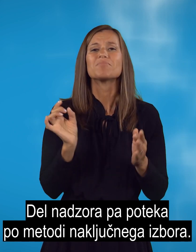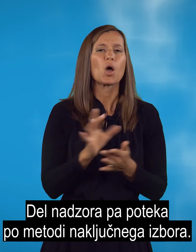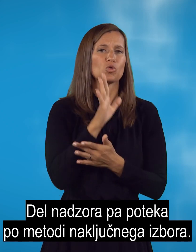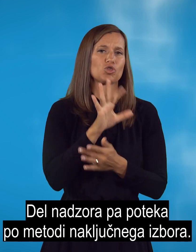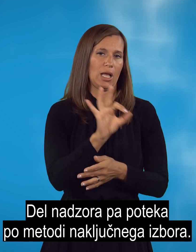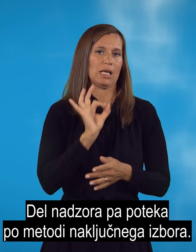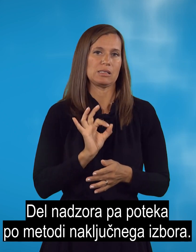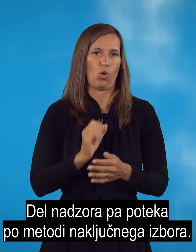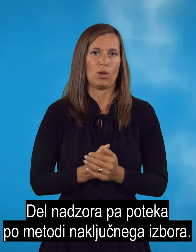izbora.